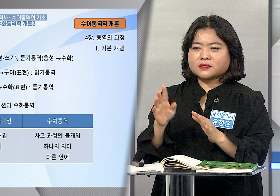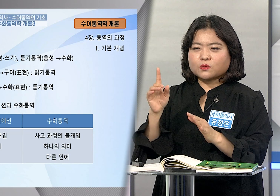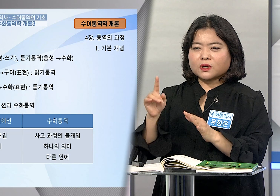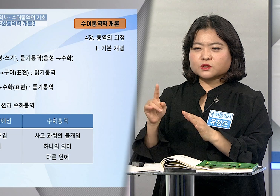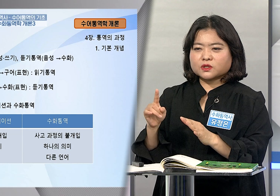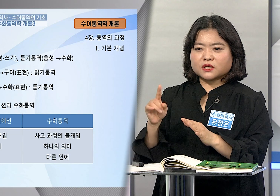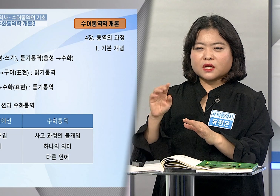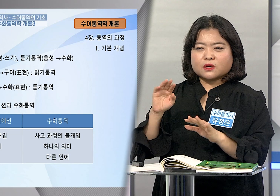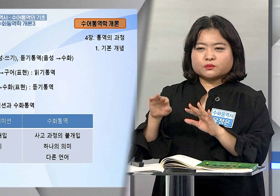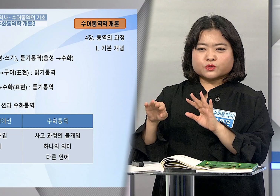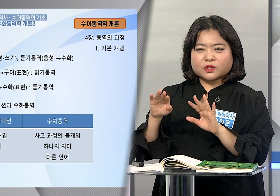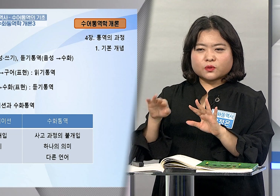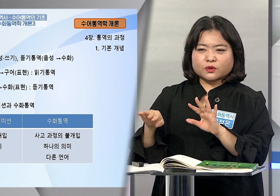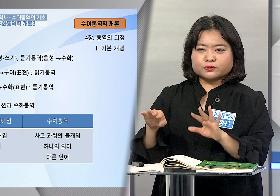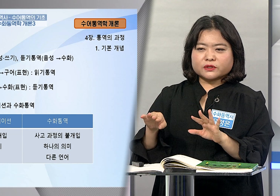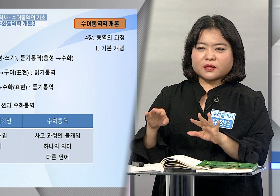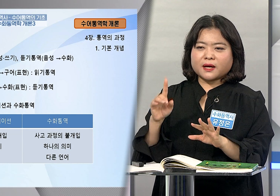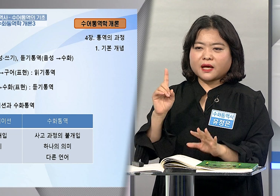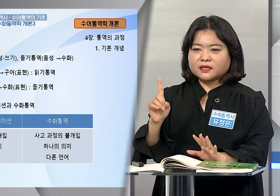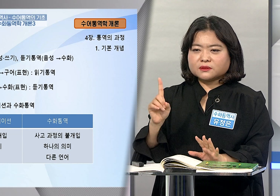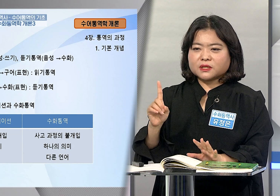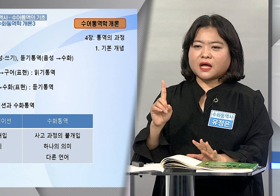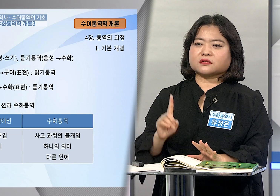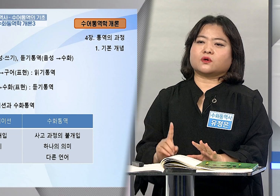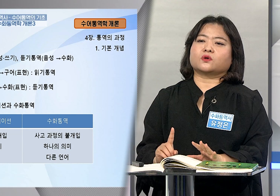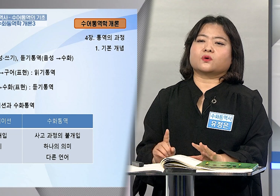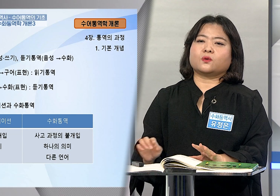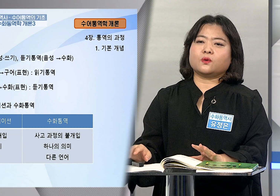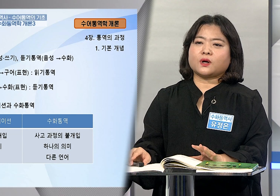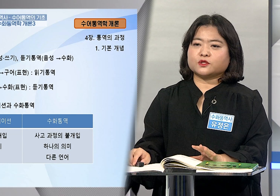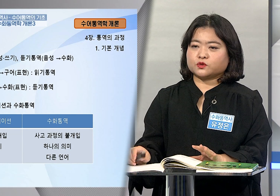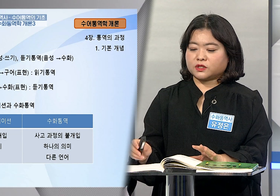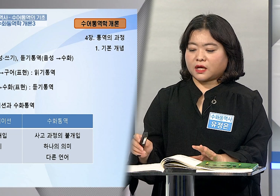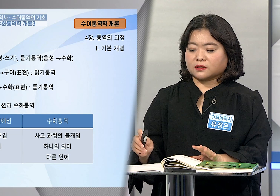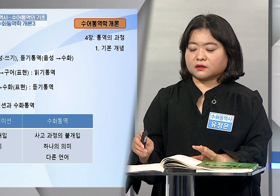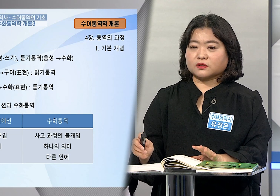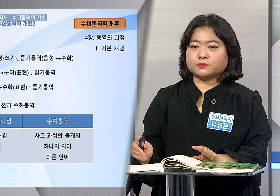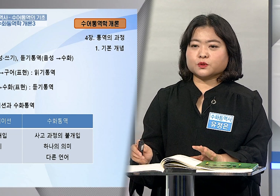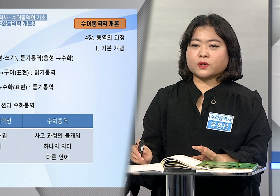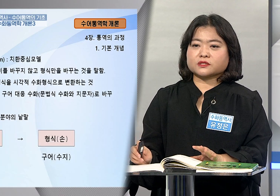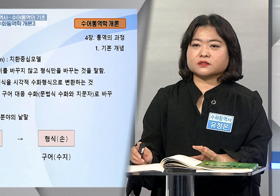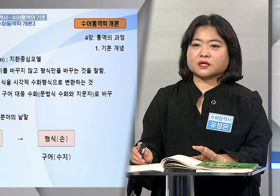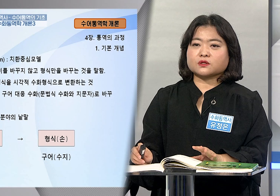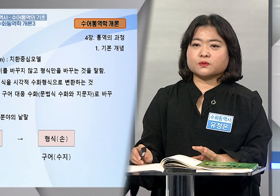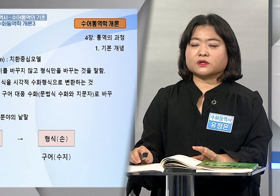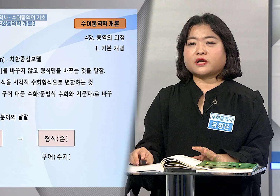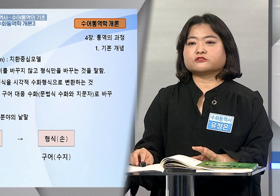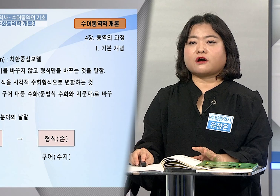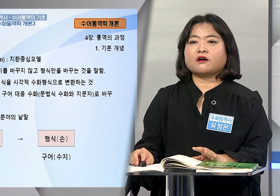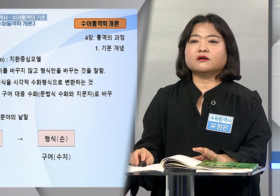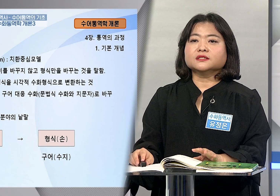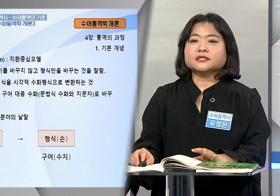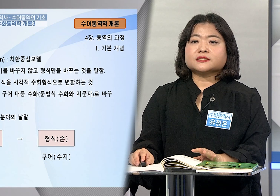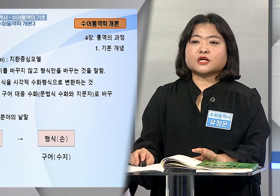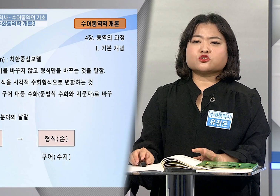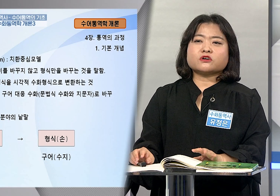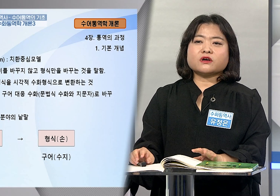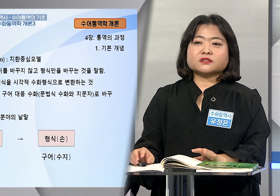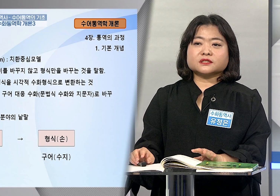사고 과정이 수화 통역, 불개입 하나의 의미 다른 언어로 갈 수 있다는 걸 비교해서 제가 설명을 했고요. 자, 추가역은